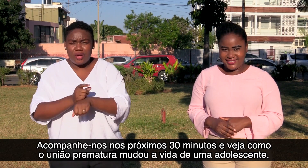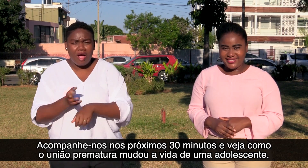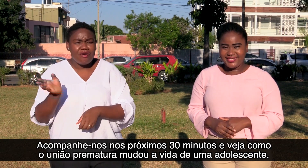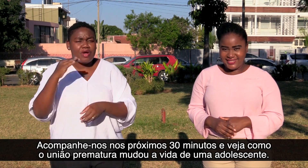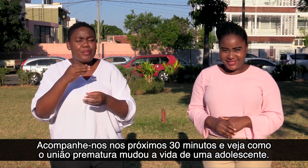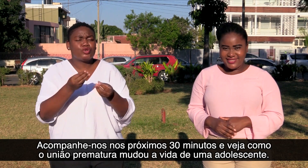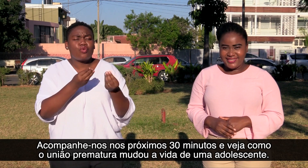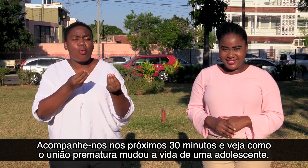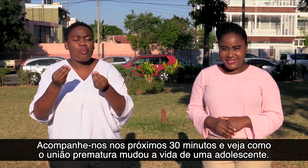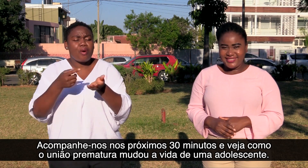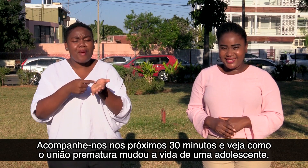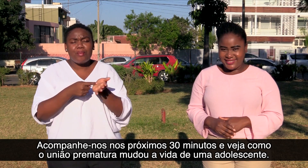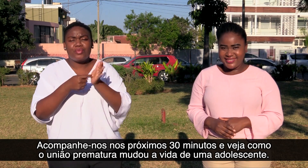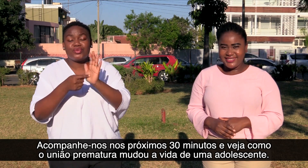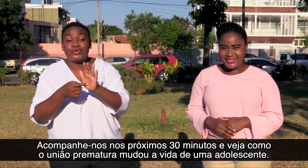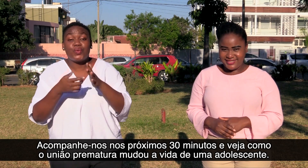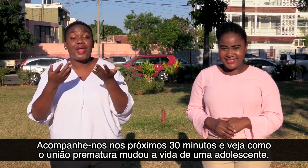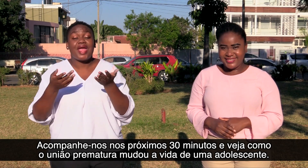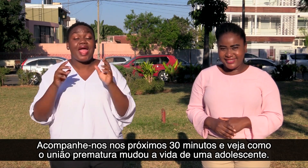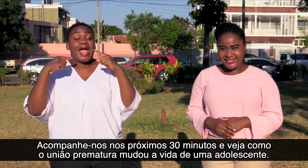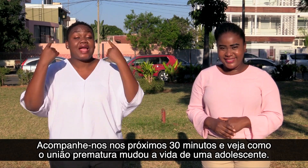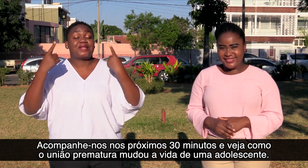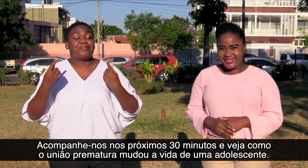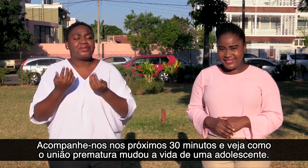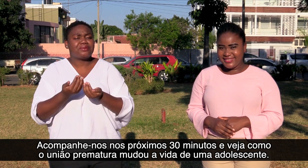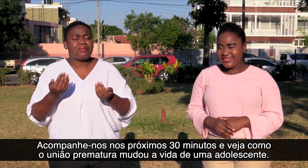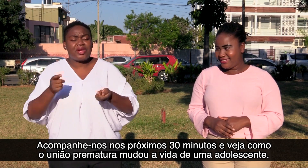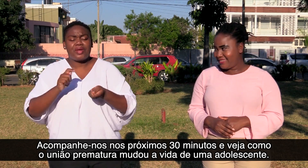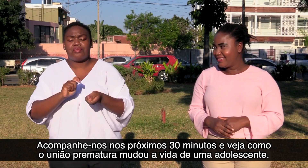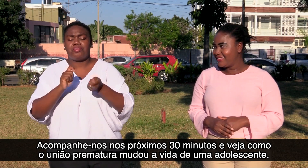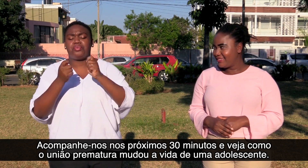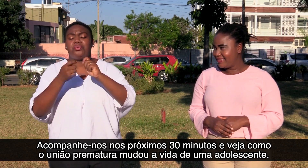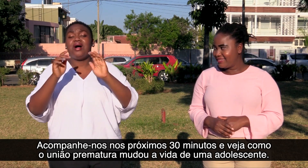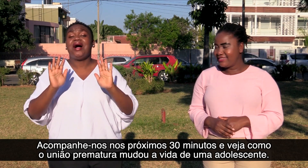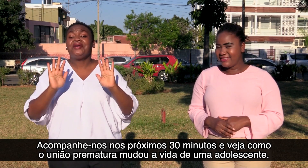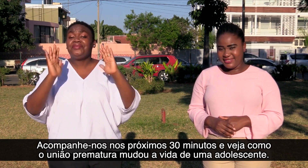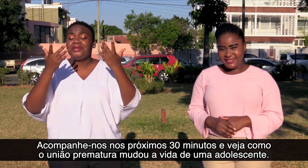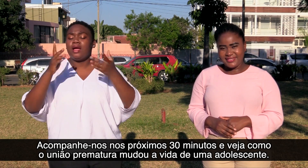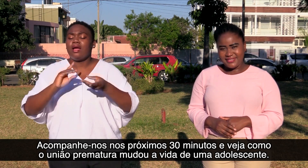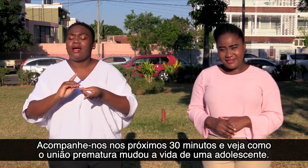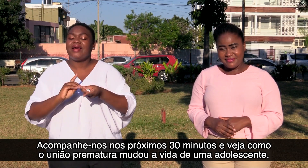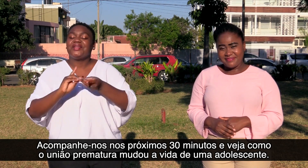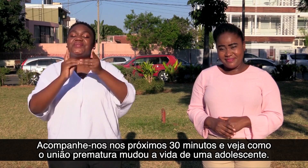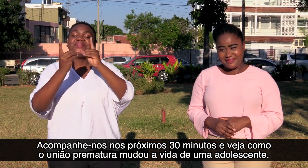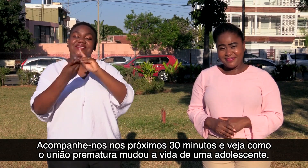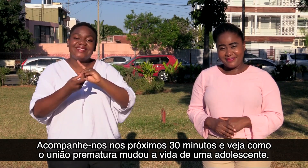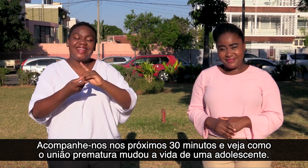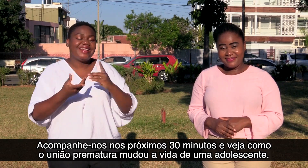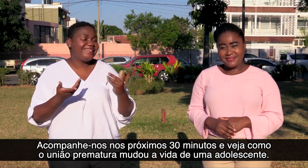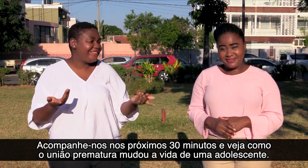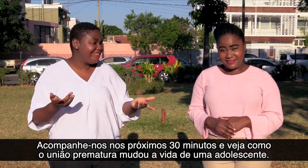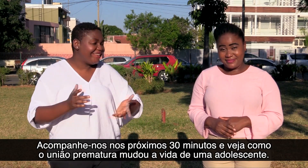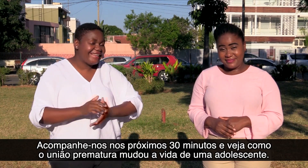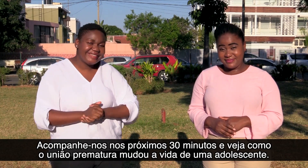Acompanhe-nos nos próximos 30 minutos e veja como a união prematura mudou a vida de uma adolescente.